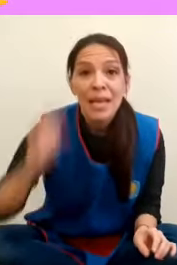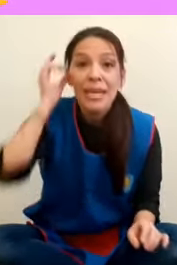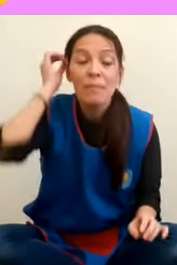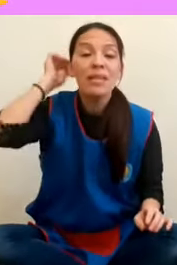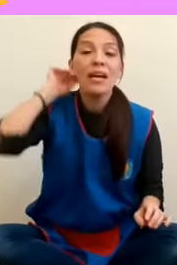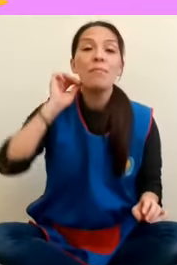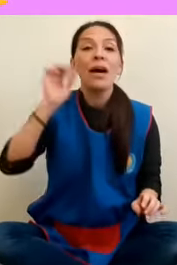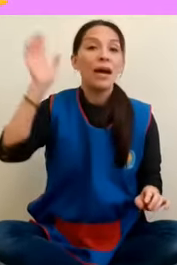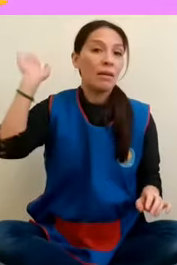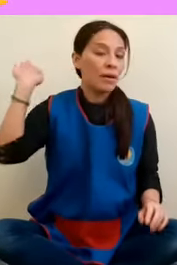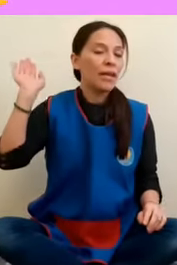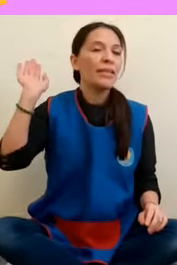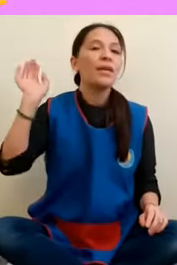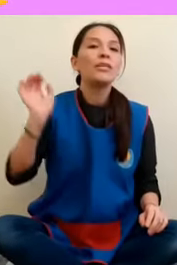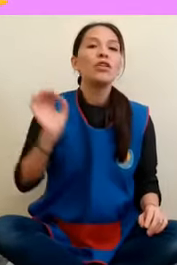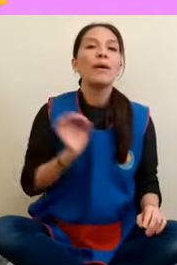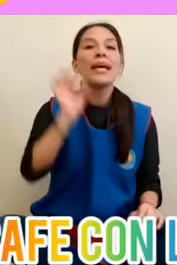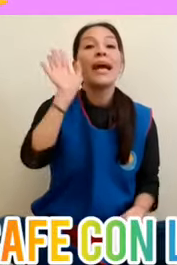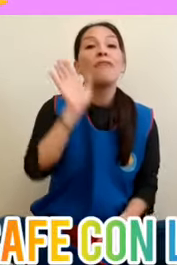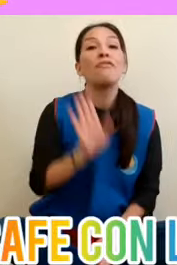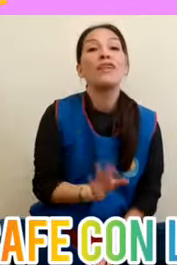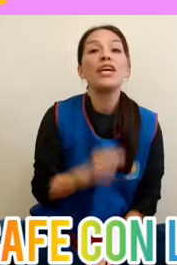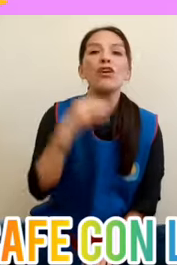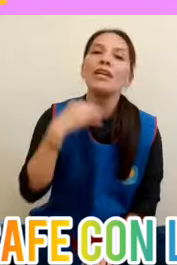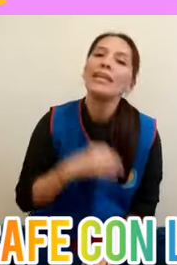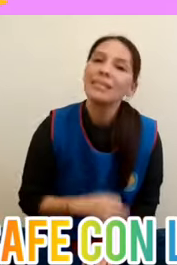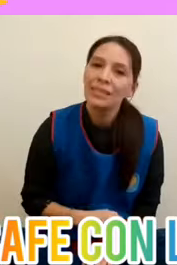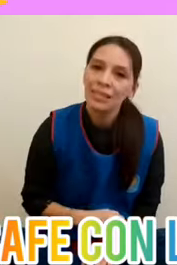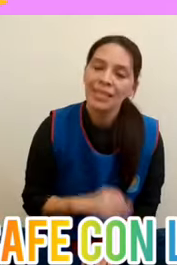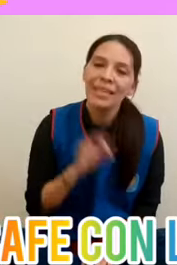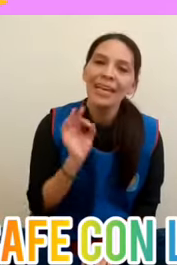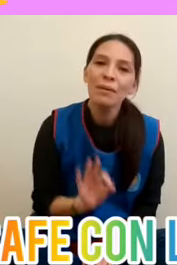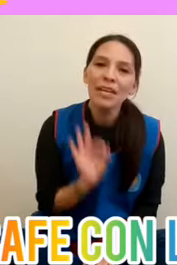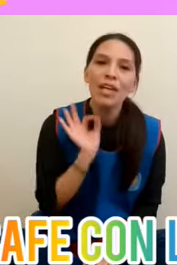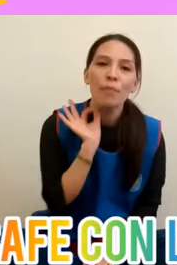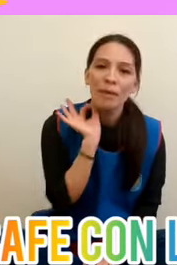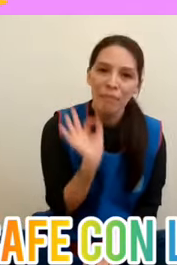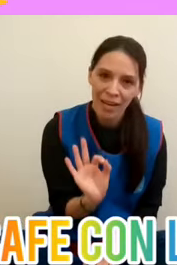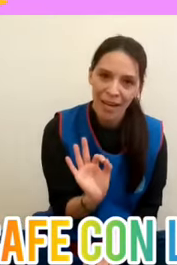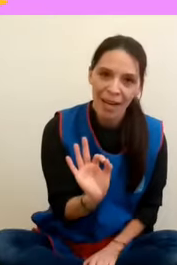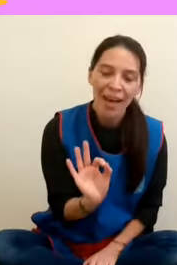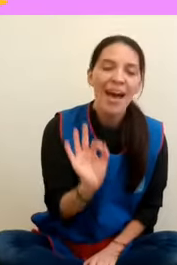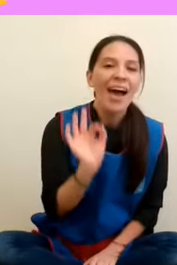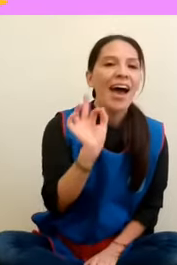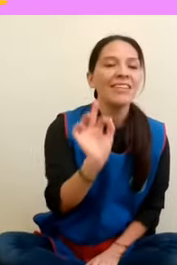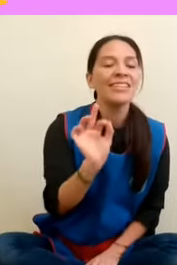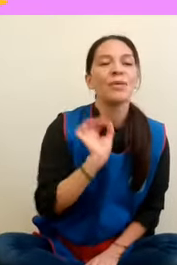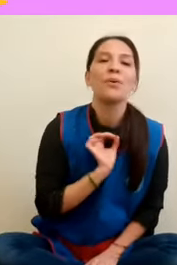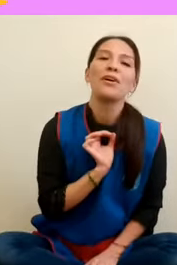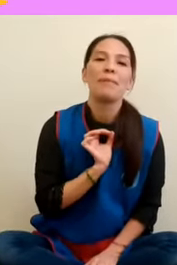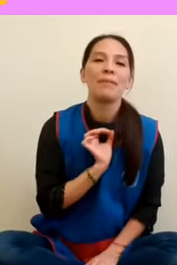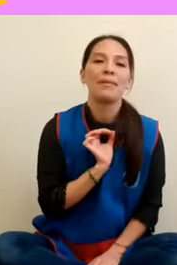Y a mi hija Emma, a la más grande, le gusta tomar café con leche. Y cada vez que lo prepara, hace este juego de palmas.